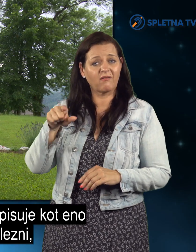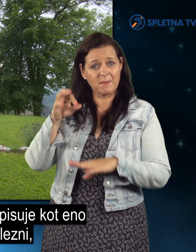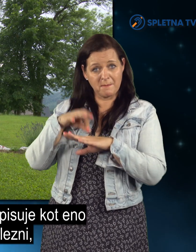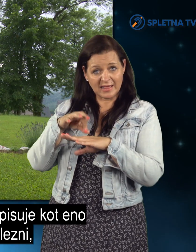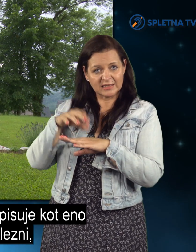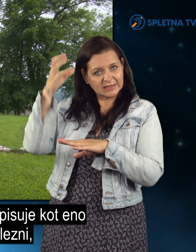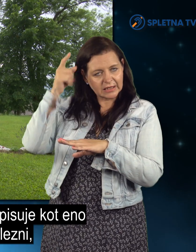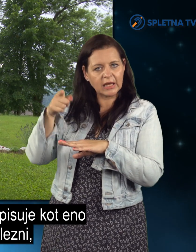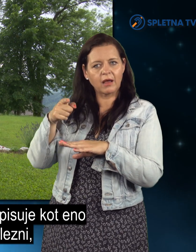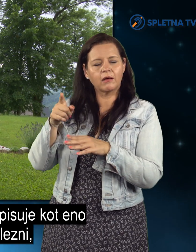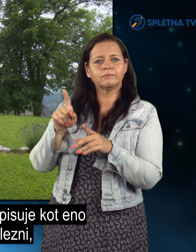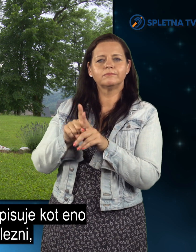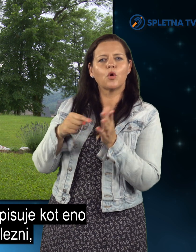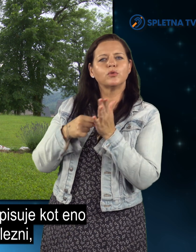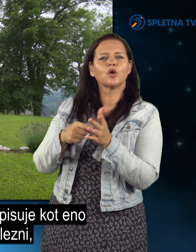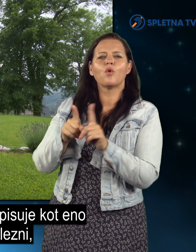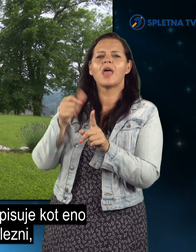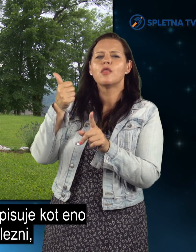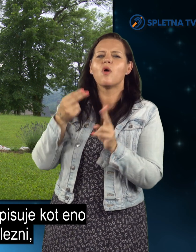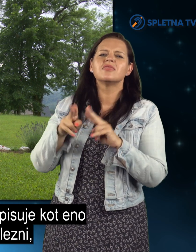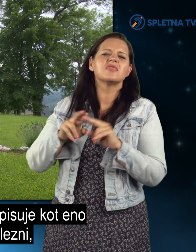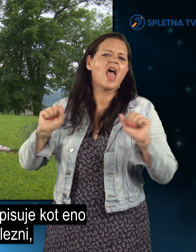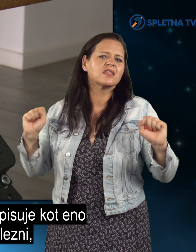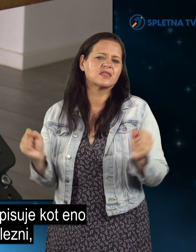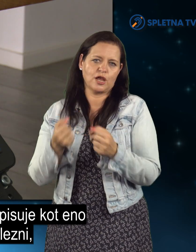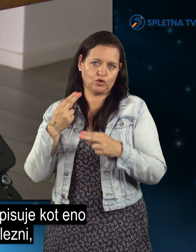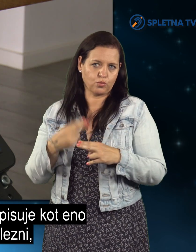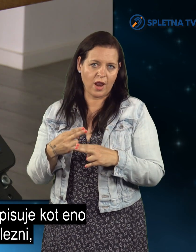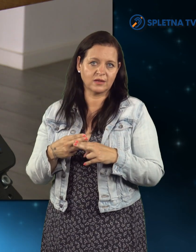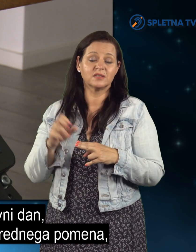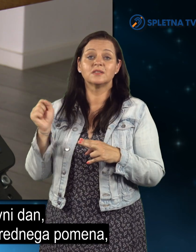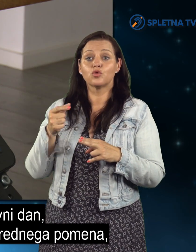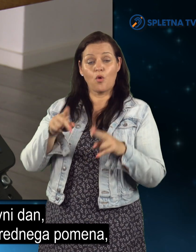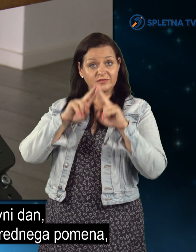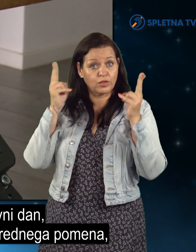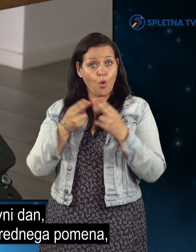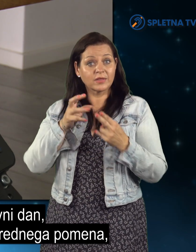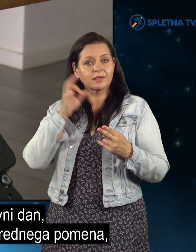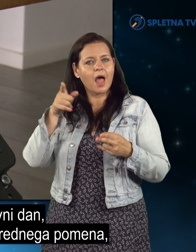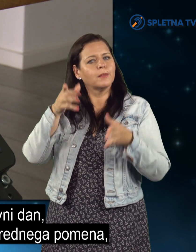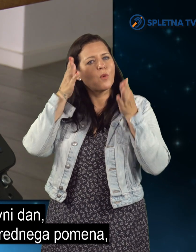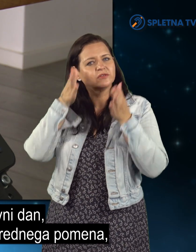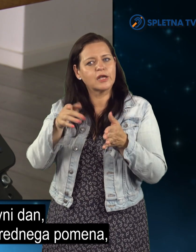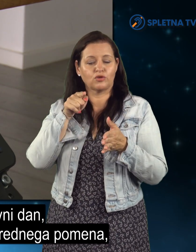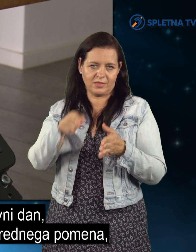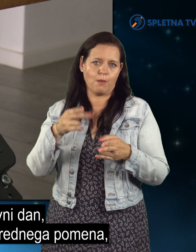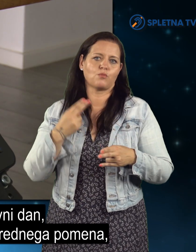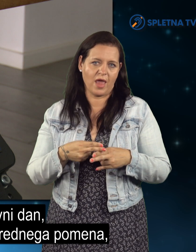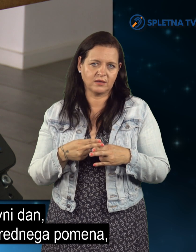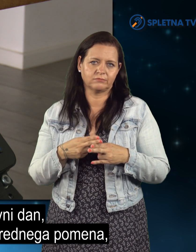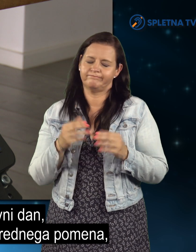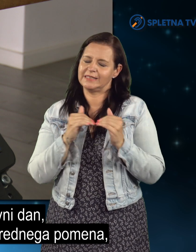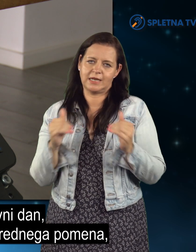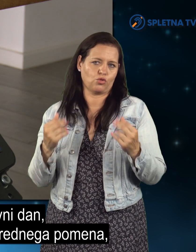ALS se v medicini opisuje kot eno najtežjih bolezni. Zato je svetovni dan posvečen tej